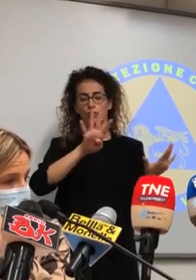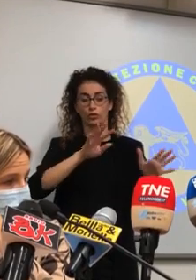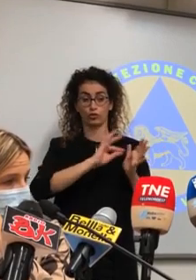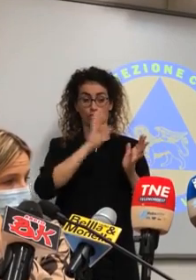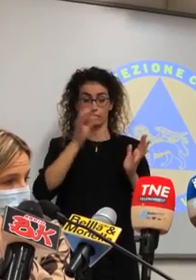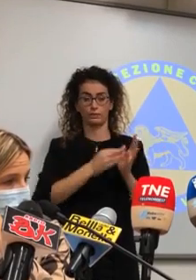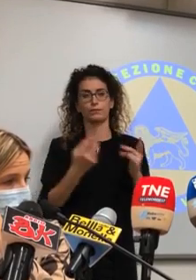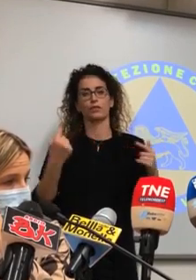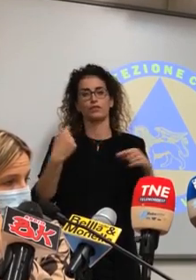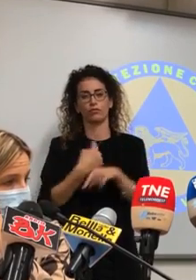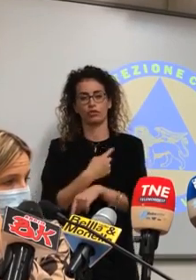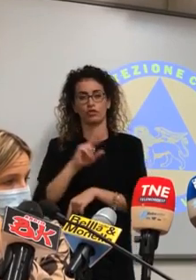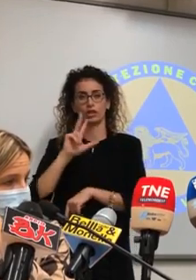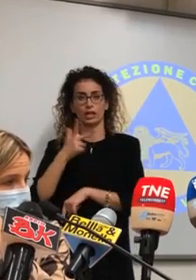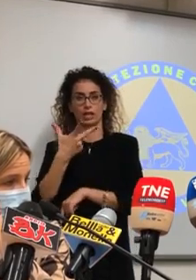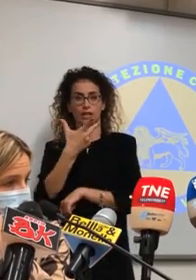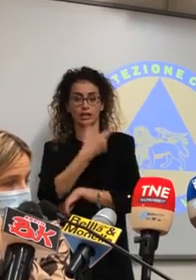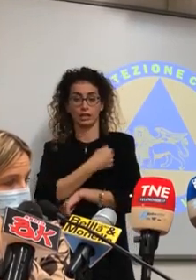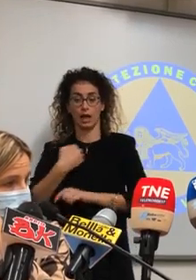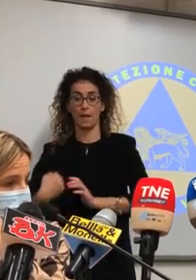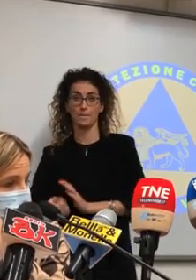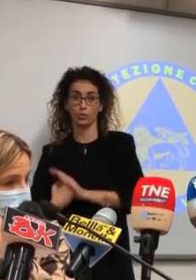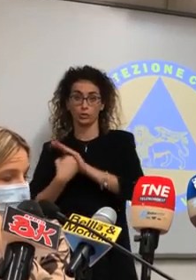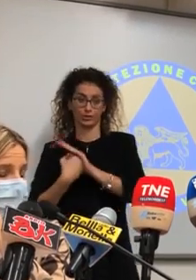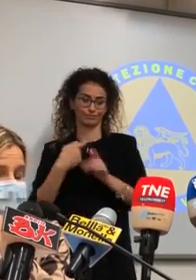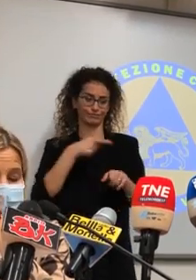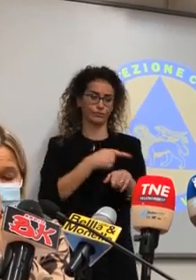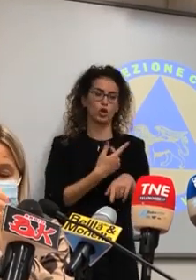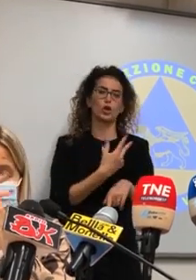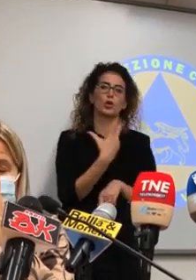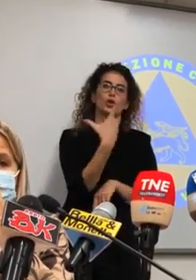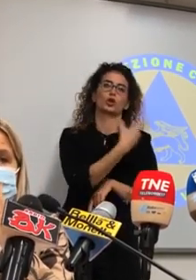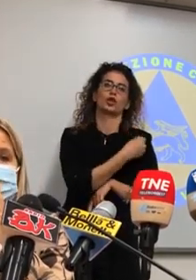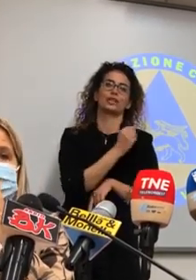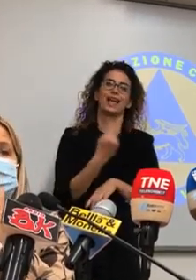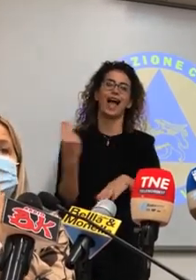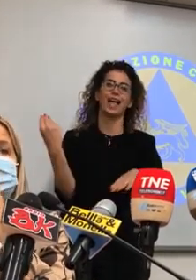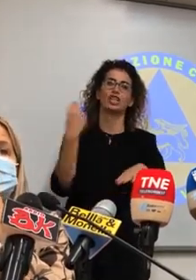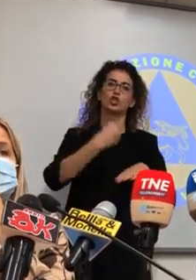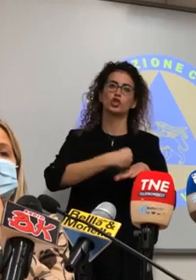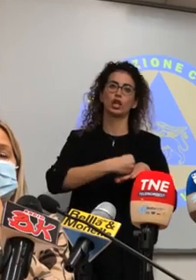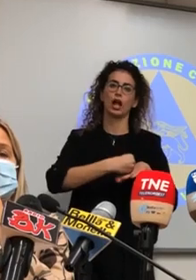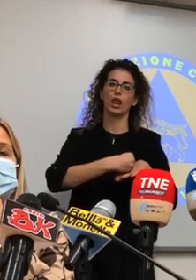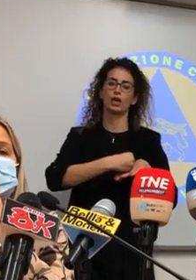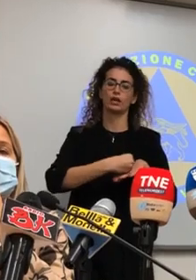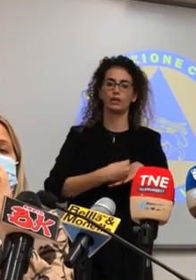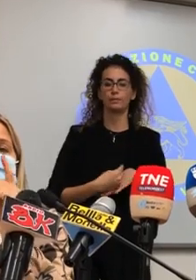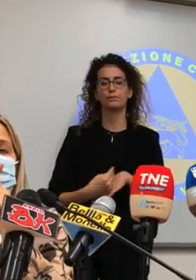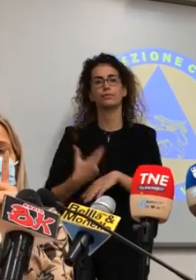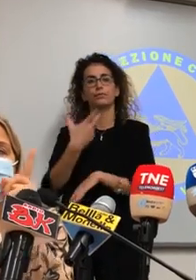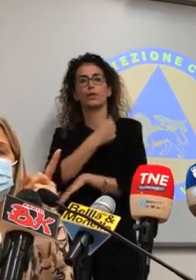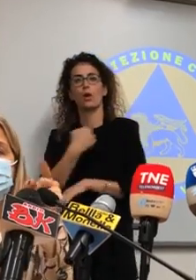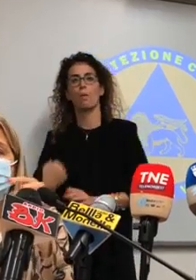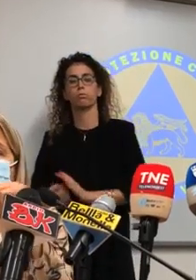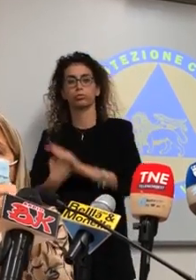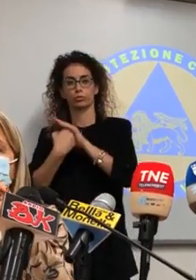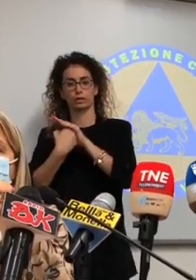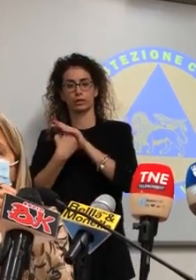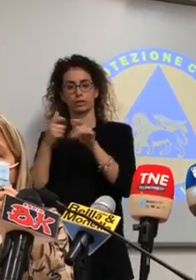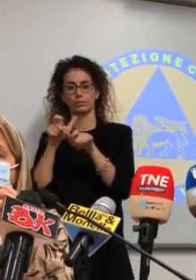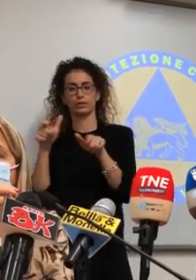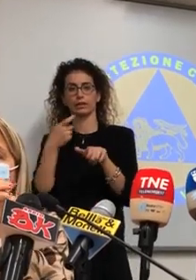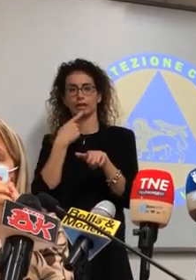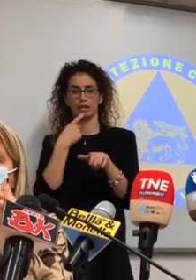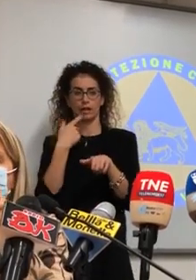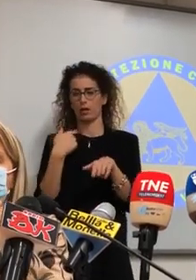Invece la terza dose booster, quindi questa si chiama dose addizionale, la terza dose booster è stata estesa a tutti i soggetti, come